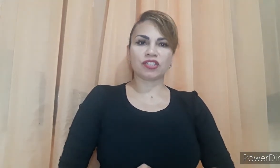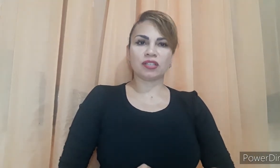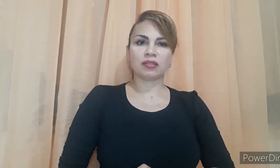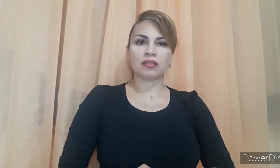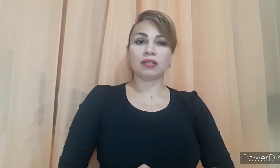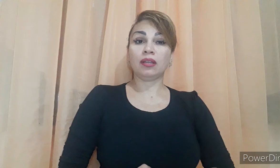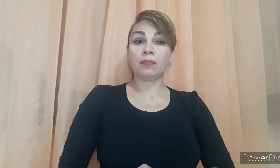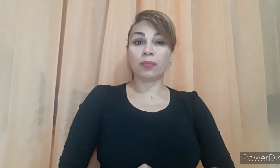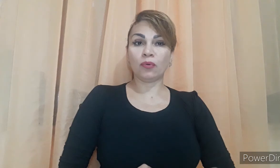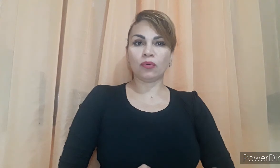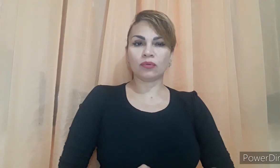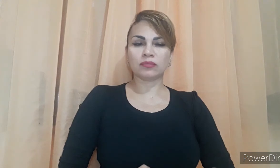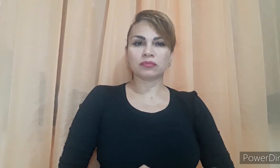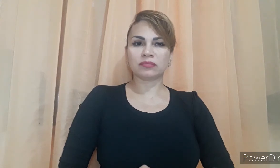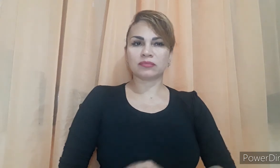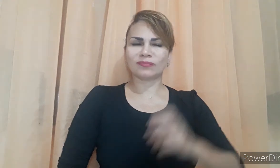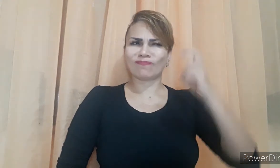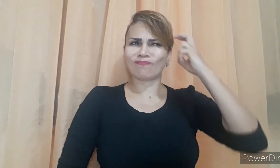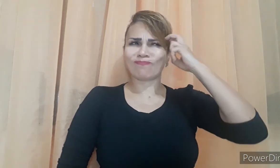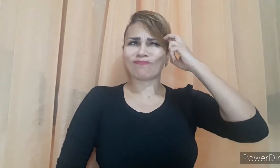Inteligente e burro.